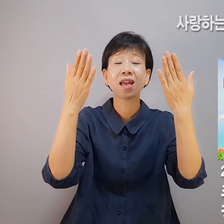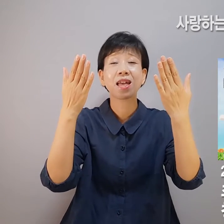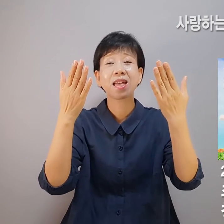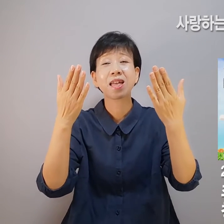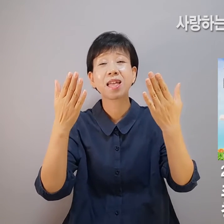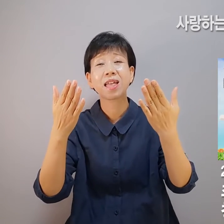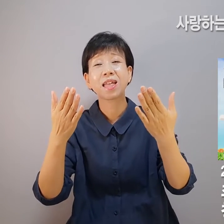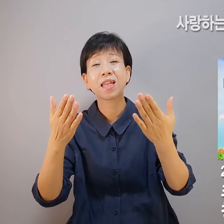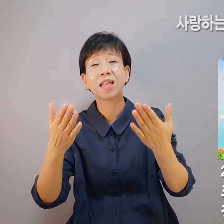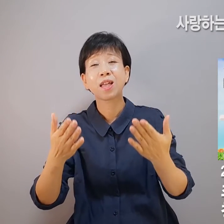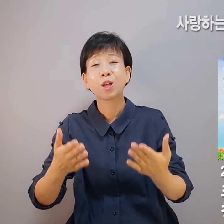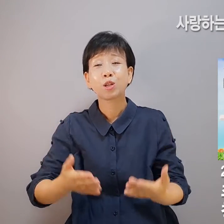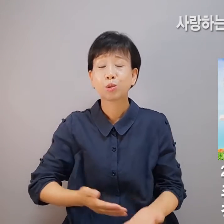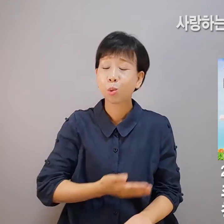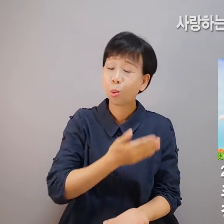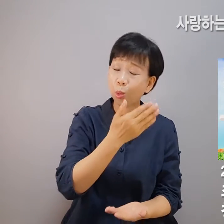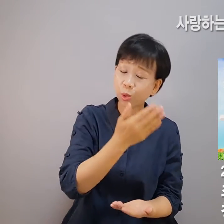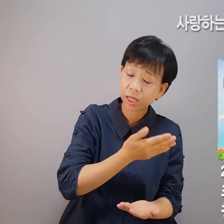하시네.